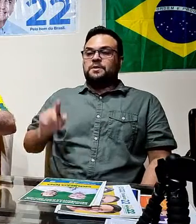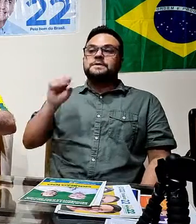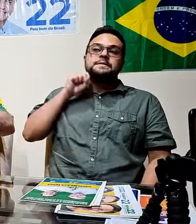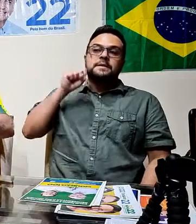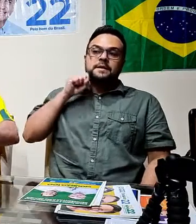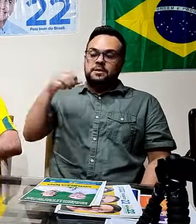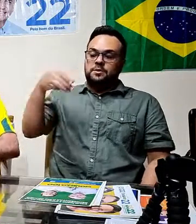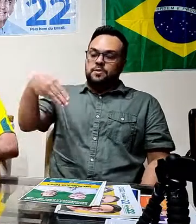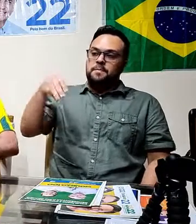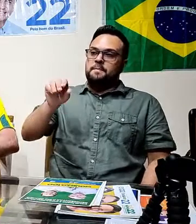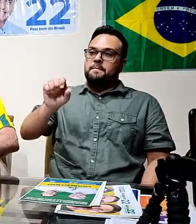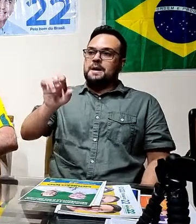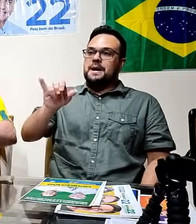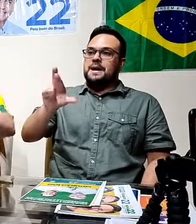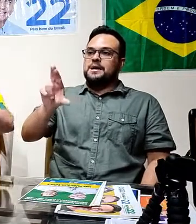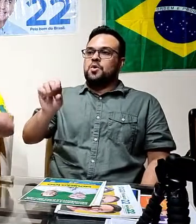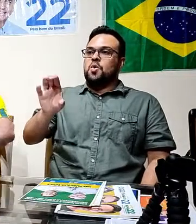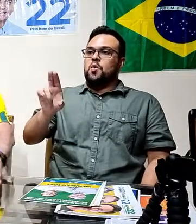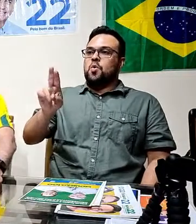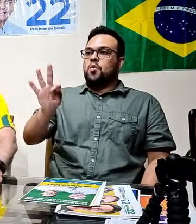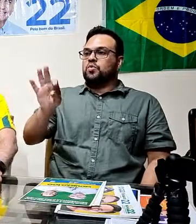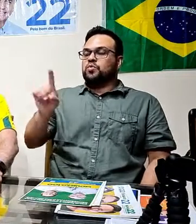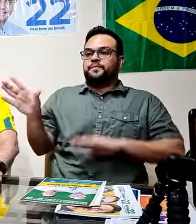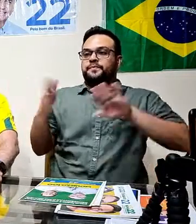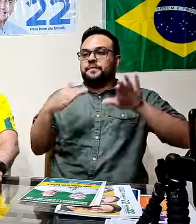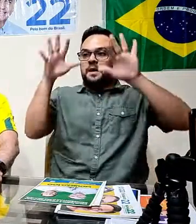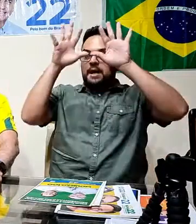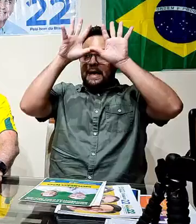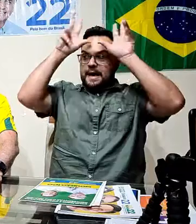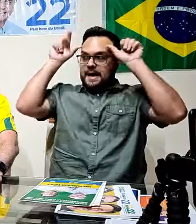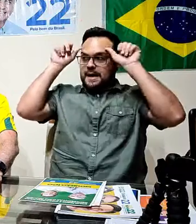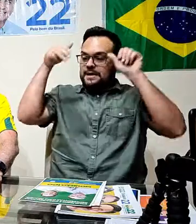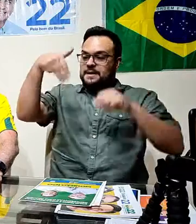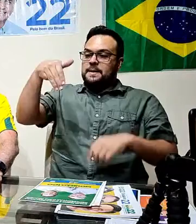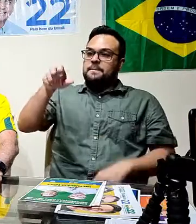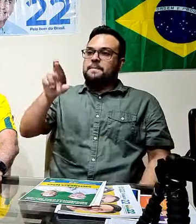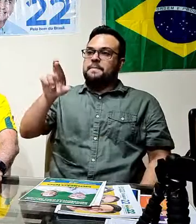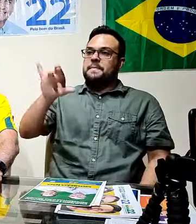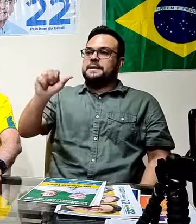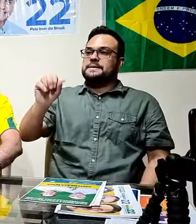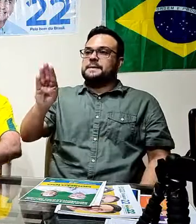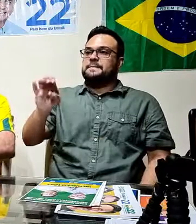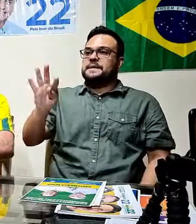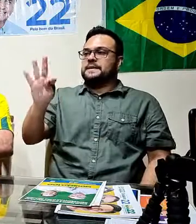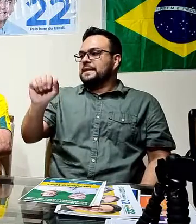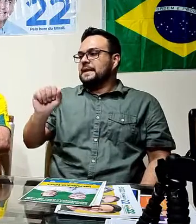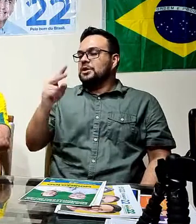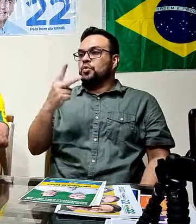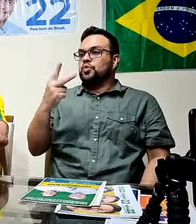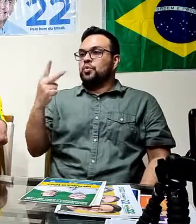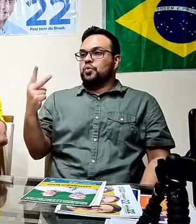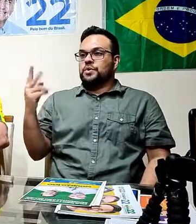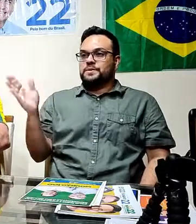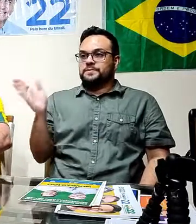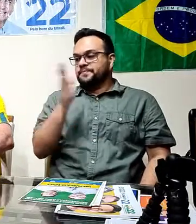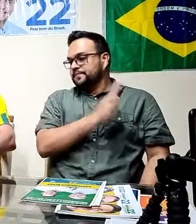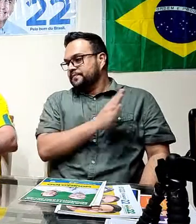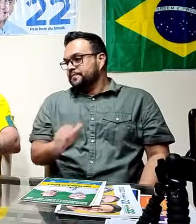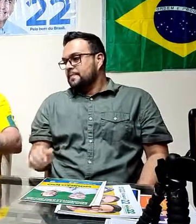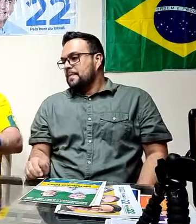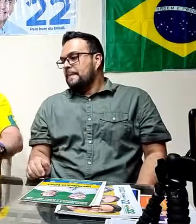senador, Mário Couto. Acre, Márcia Bittar, 2-2. Acre, Márcia Bittar, 2-2.